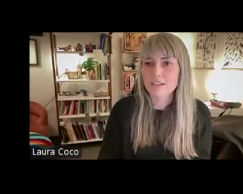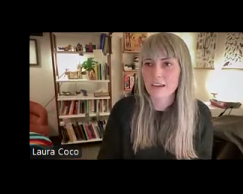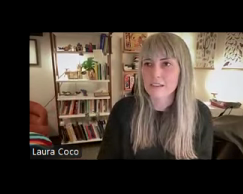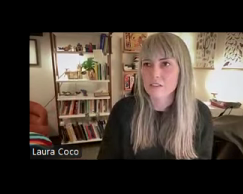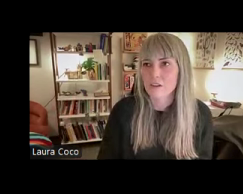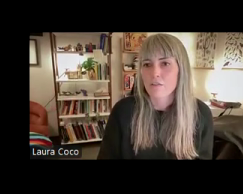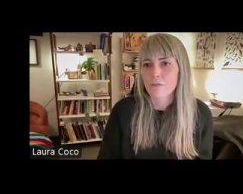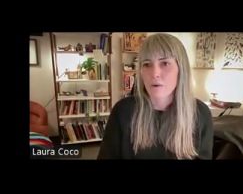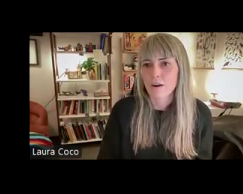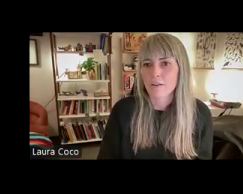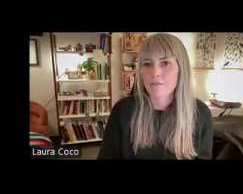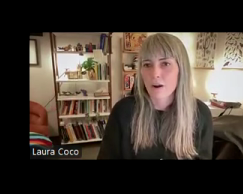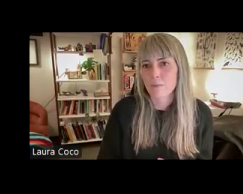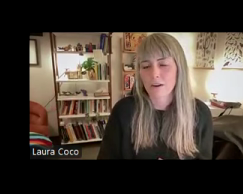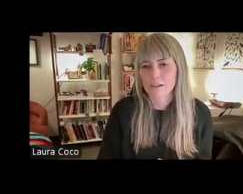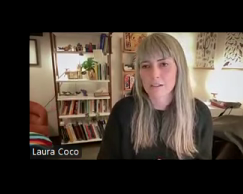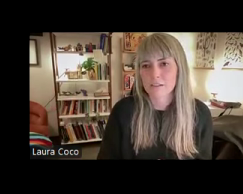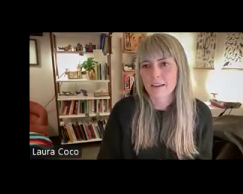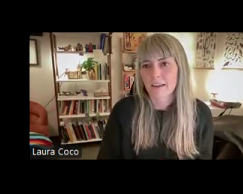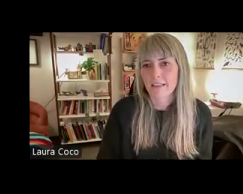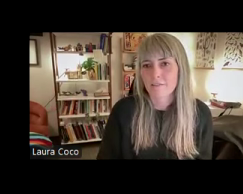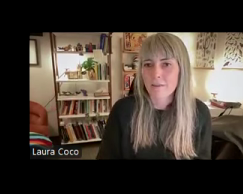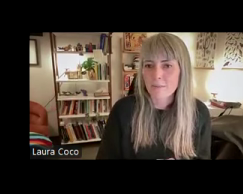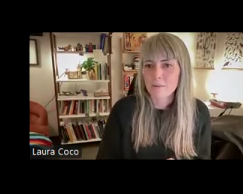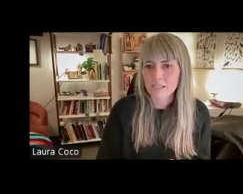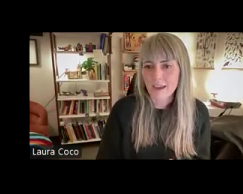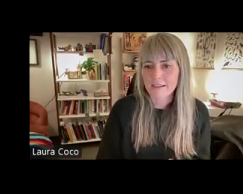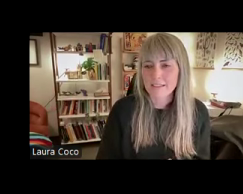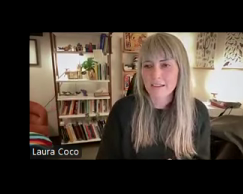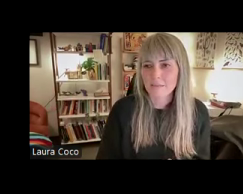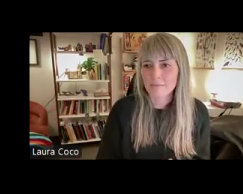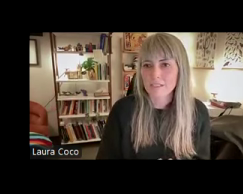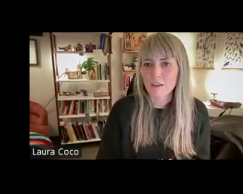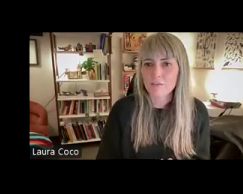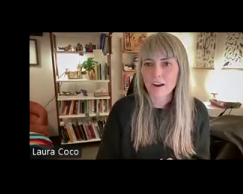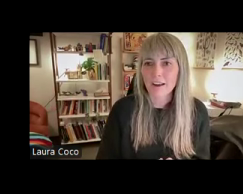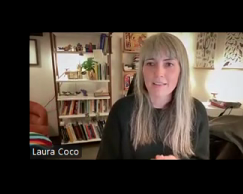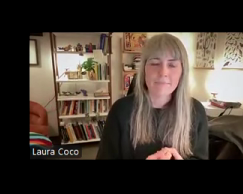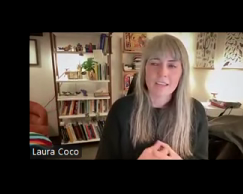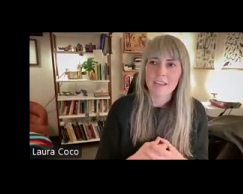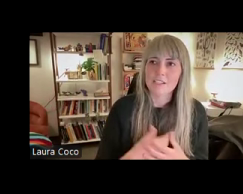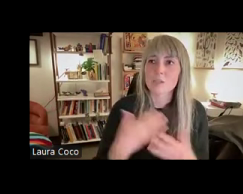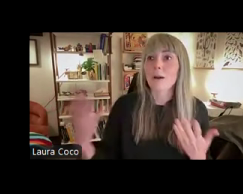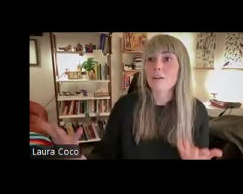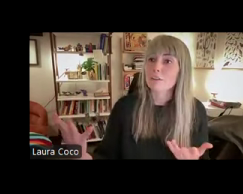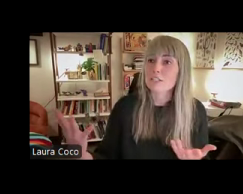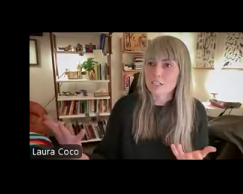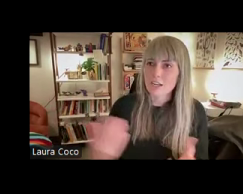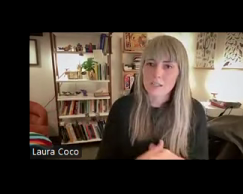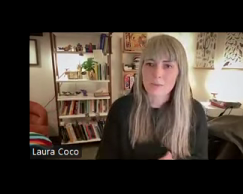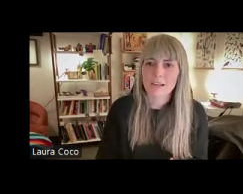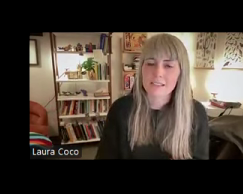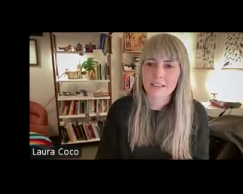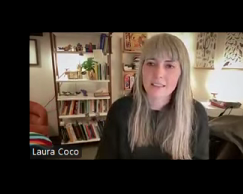que pudiera dar estos servicios, pudiera hacer estas pruebas auditivas para los trabajadores agrícolas y sus familias en esta feria de